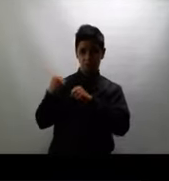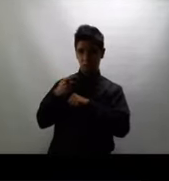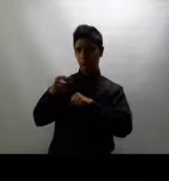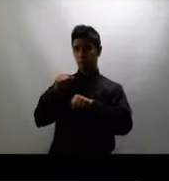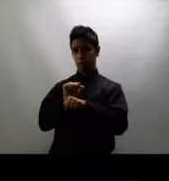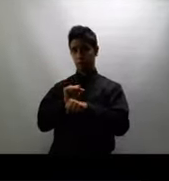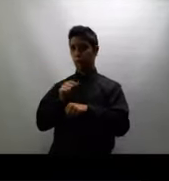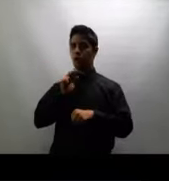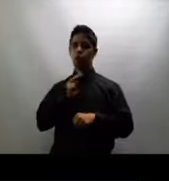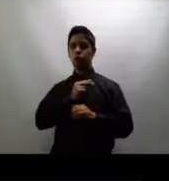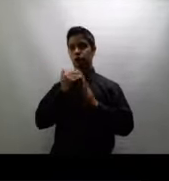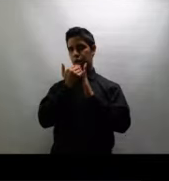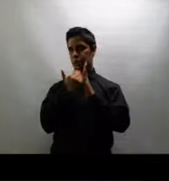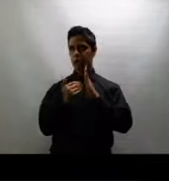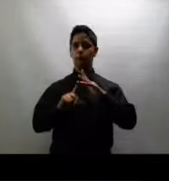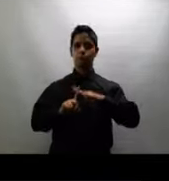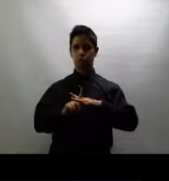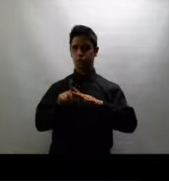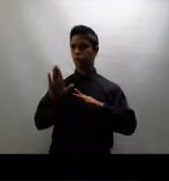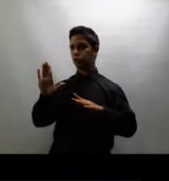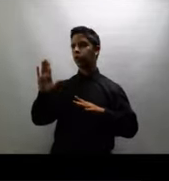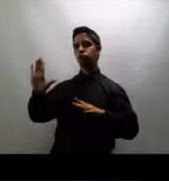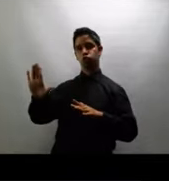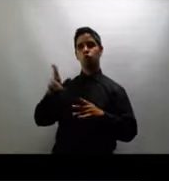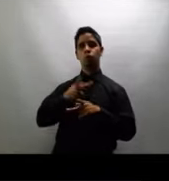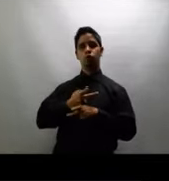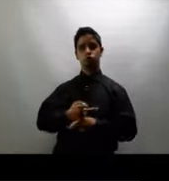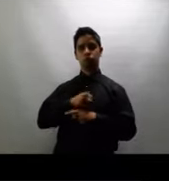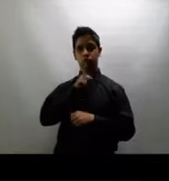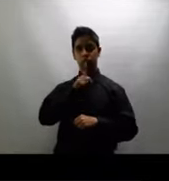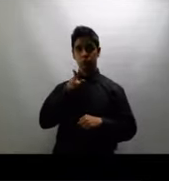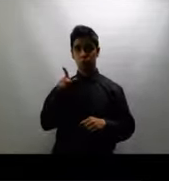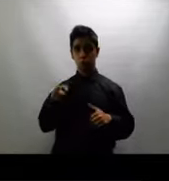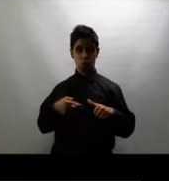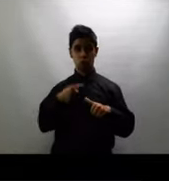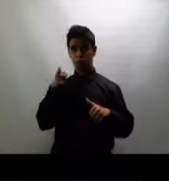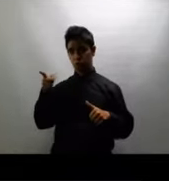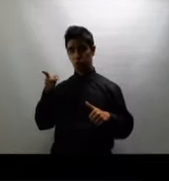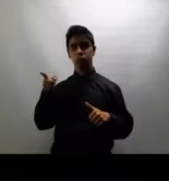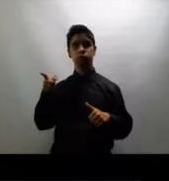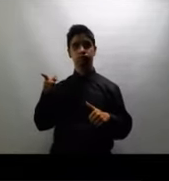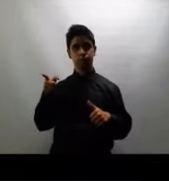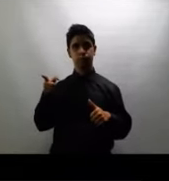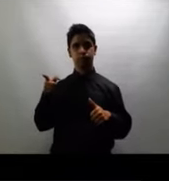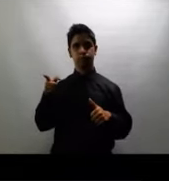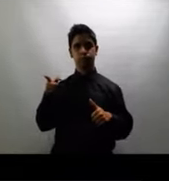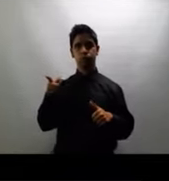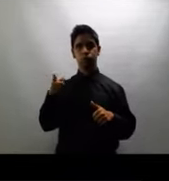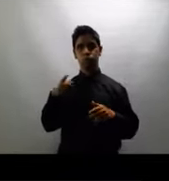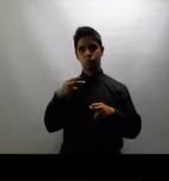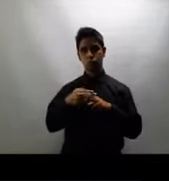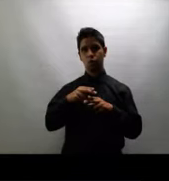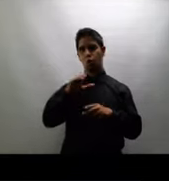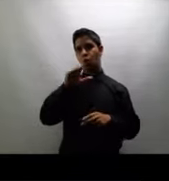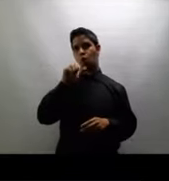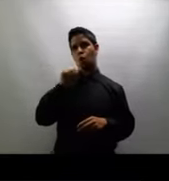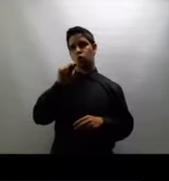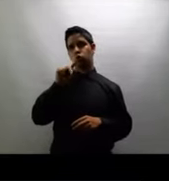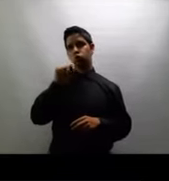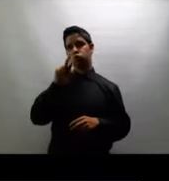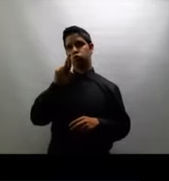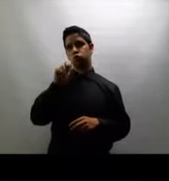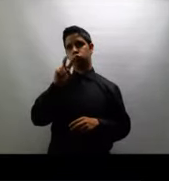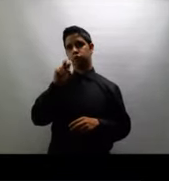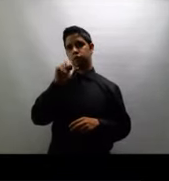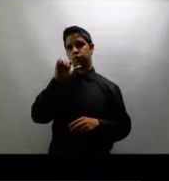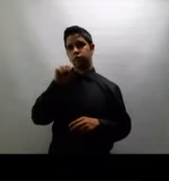salido en varias ocasiones producciones que ellos han hecho. Uno de ellos es Controversia de Pico a Pico. Ay, ¿sí? Y tuvieron también